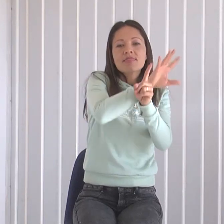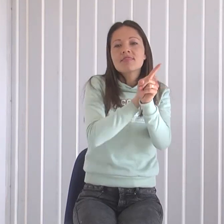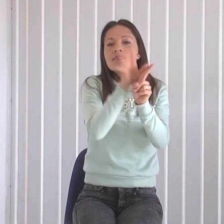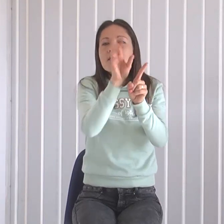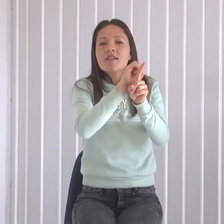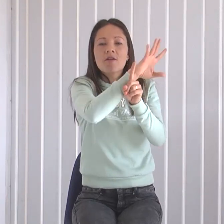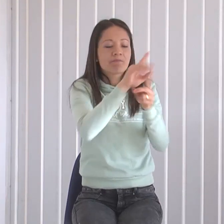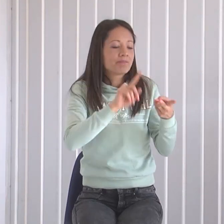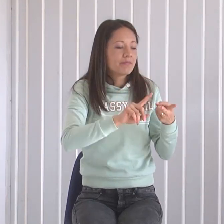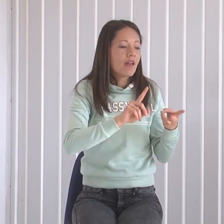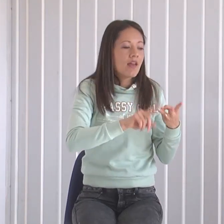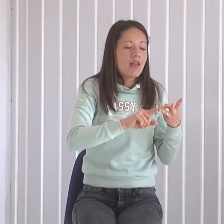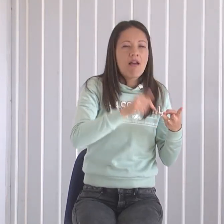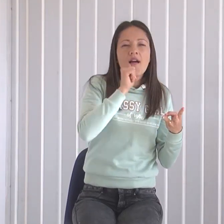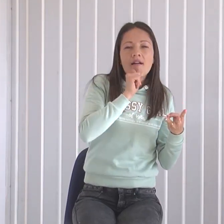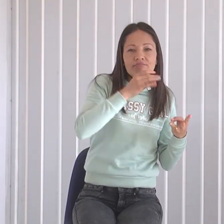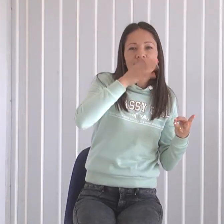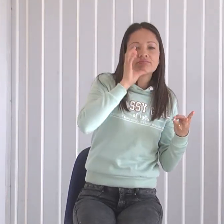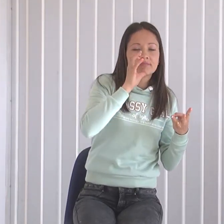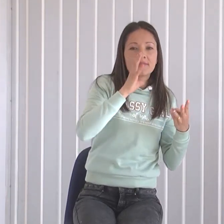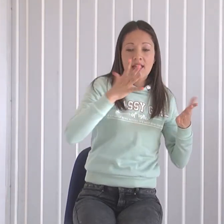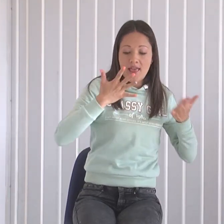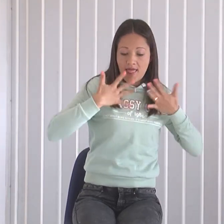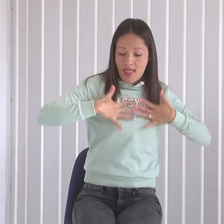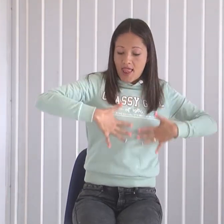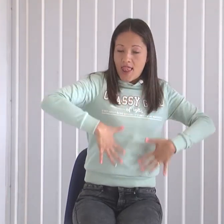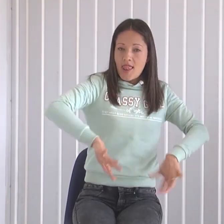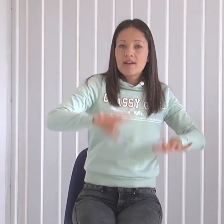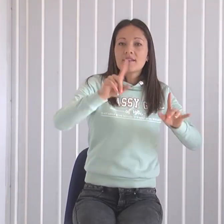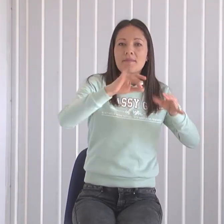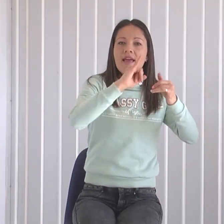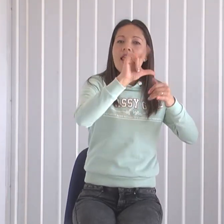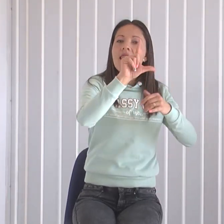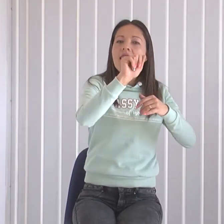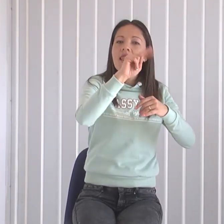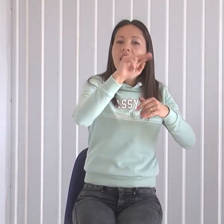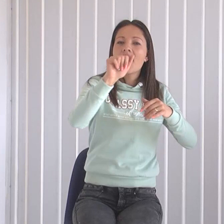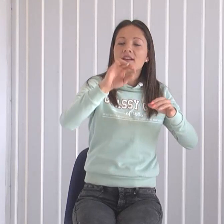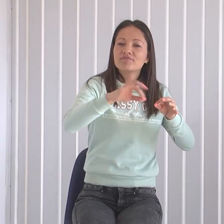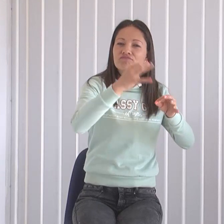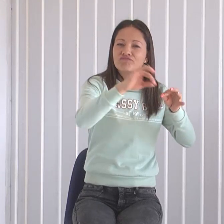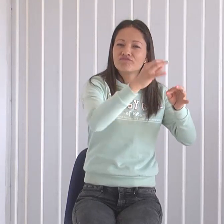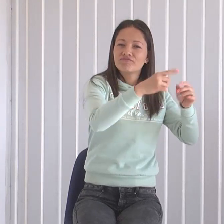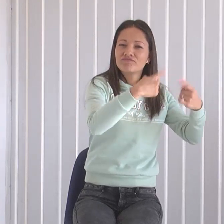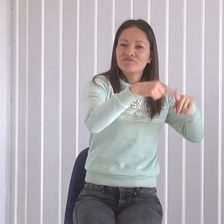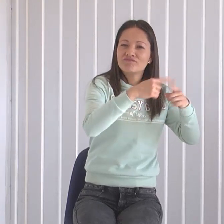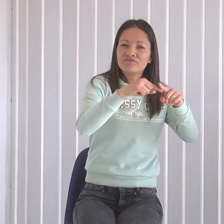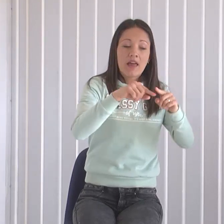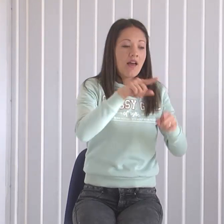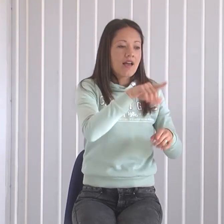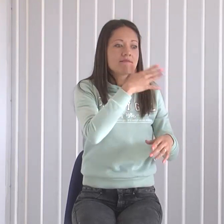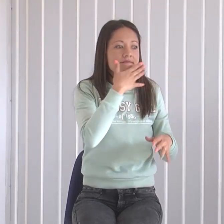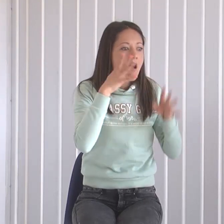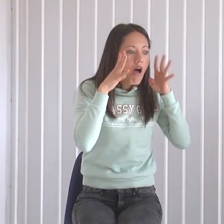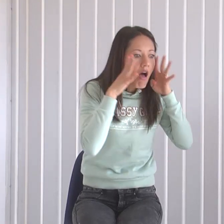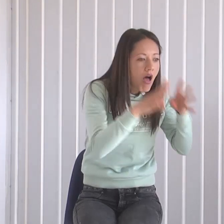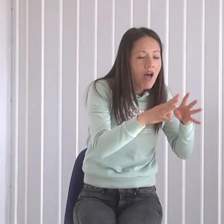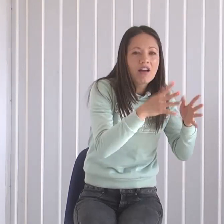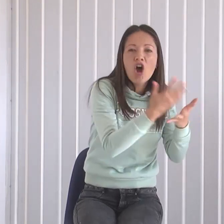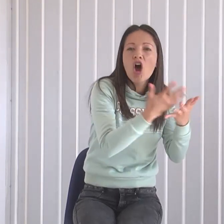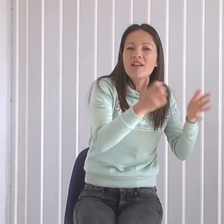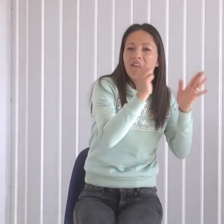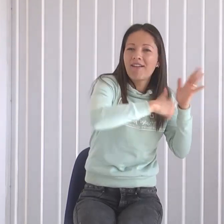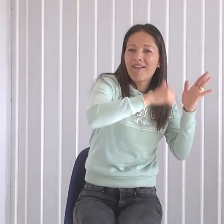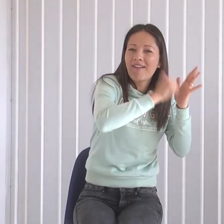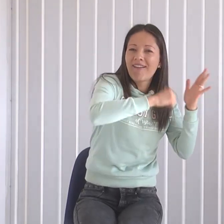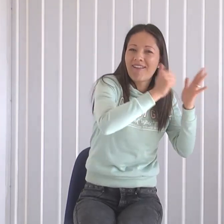bebida, el lino y la lana, el oro y la plata. En eso colocaron su mirada,